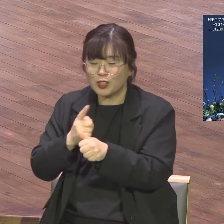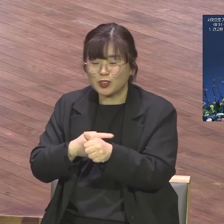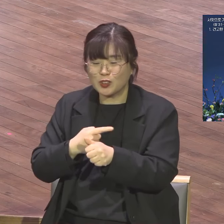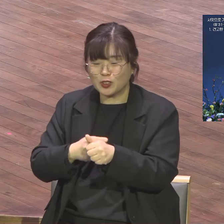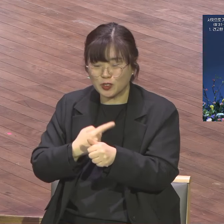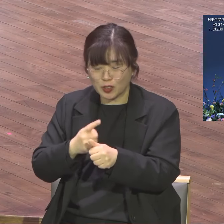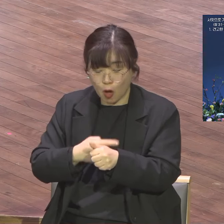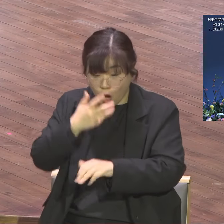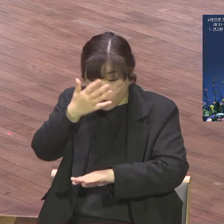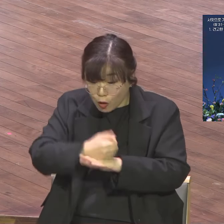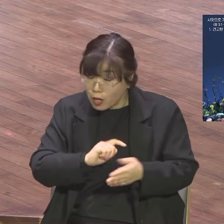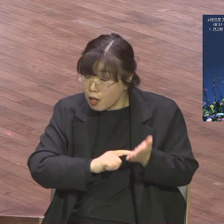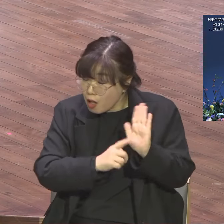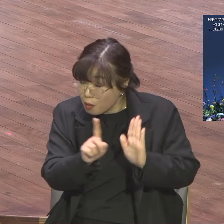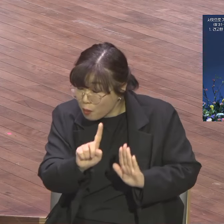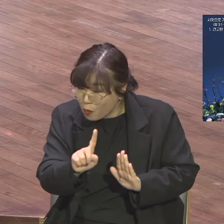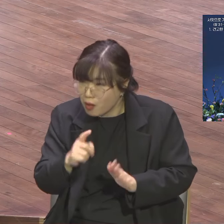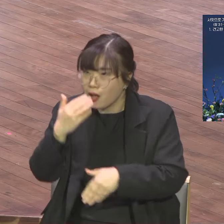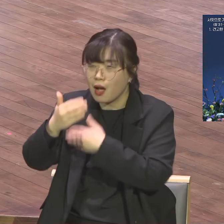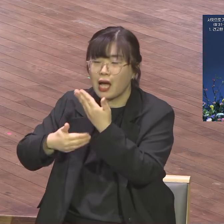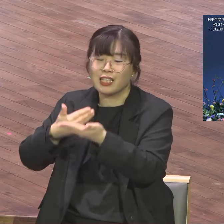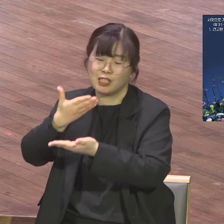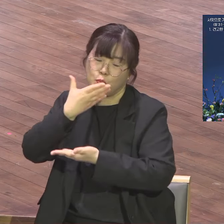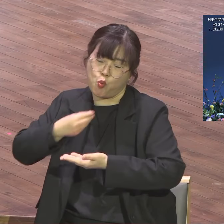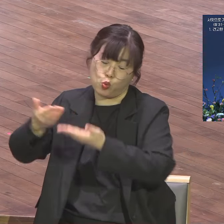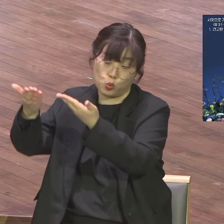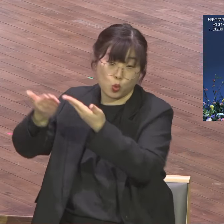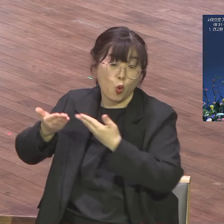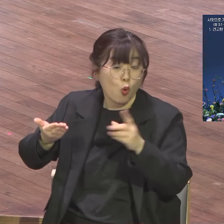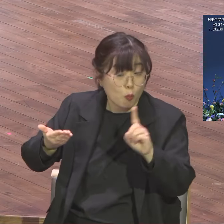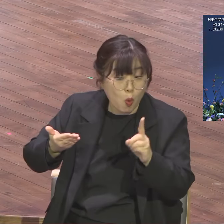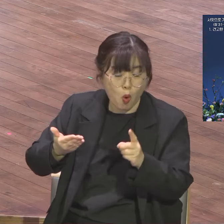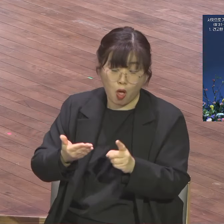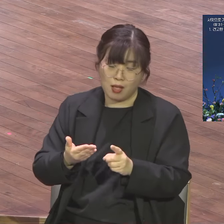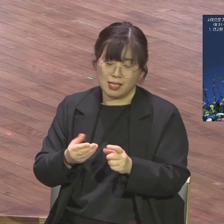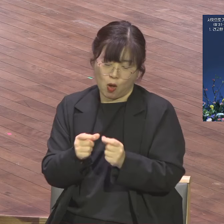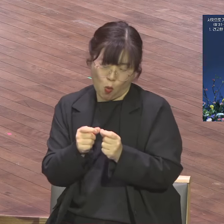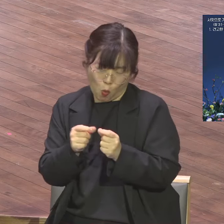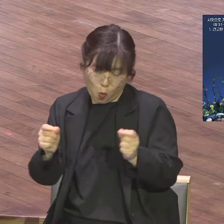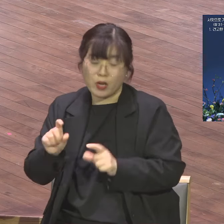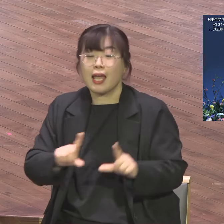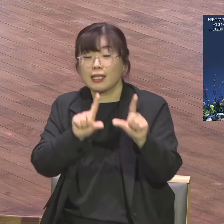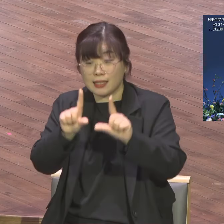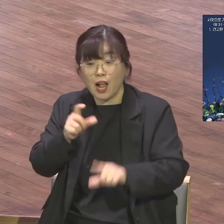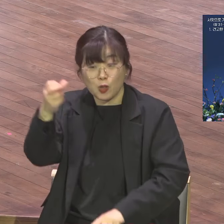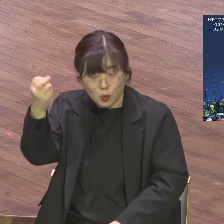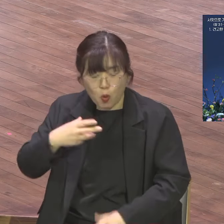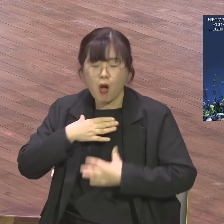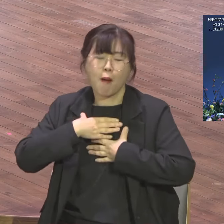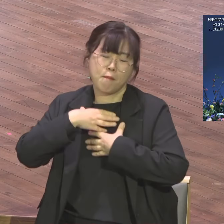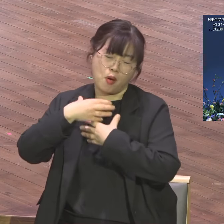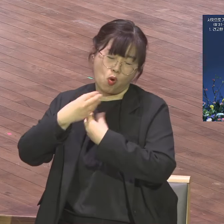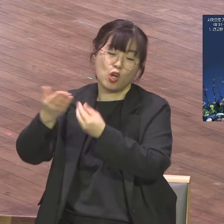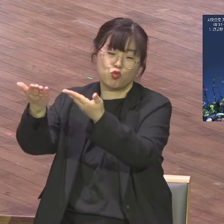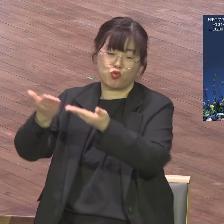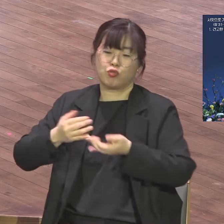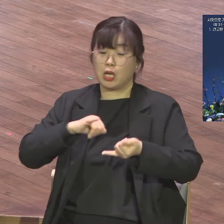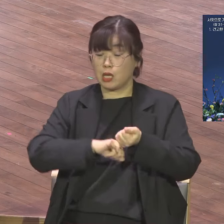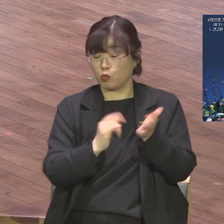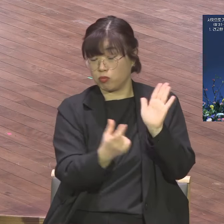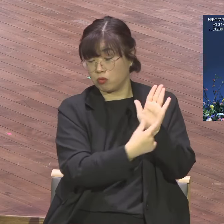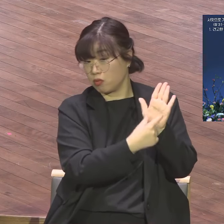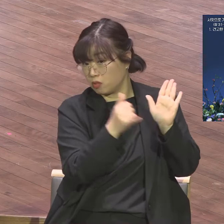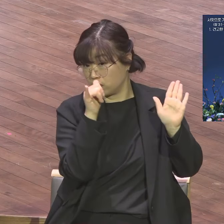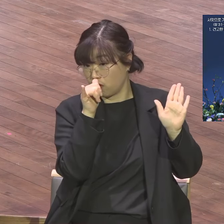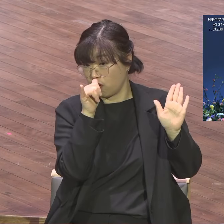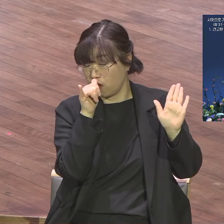아닙니까? 장수하고 평안의 삶. 단순히 오래 사는 게 중요한 것이 아니잖아요. 평강 가운데 장수의